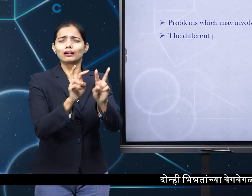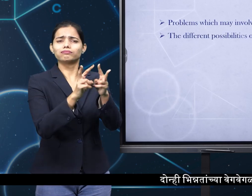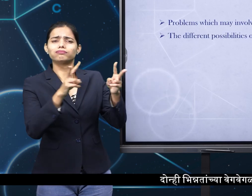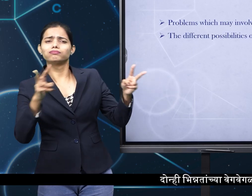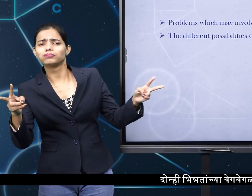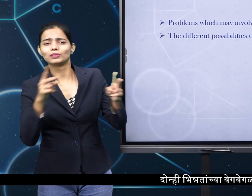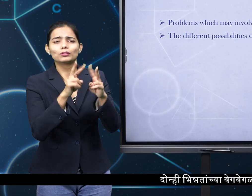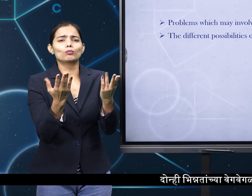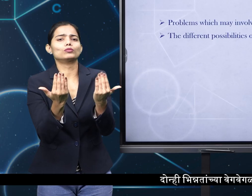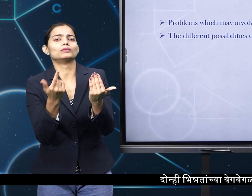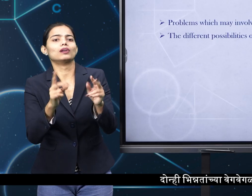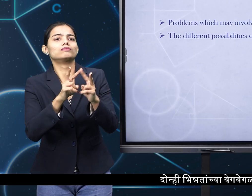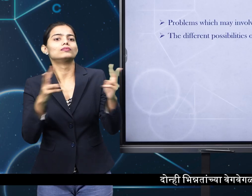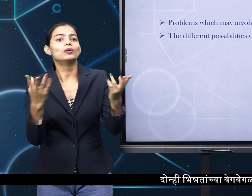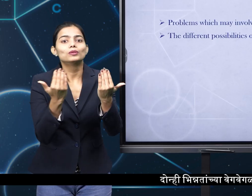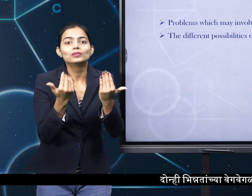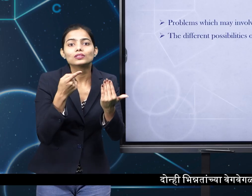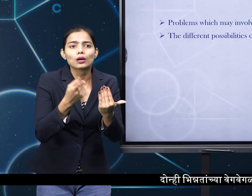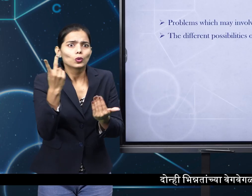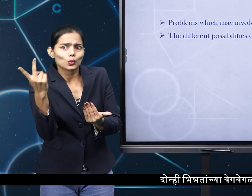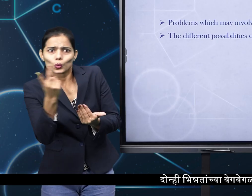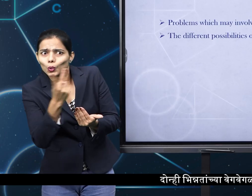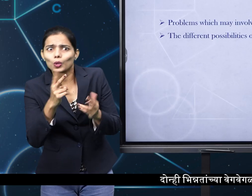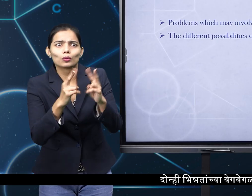दोन्ही भिन्नतांच्या वेगवेगळ्या शक्यता आहेत.